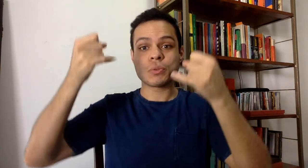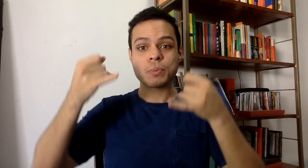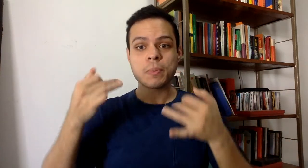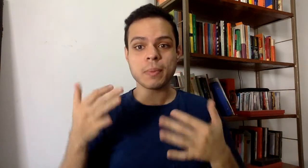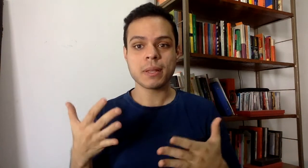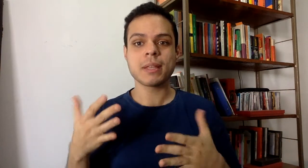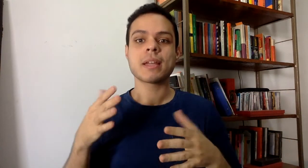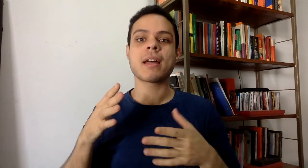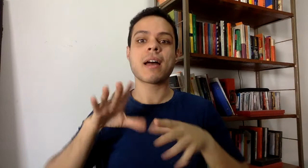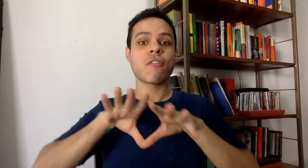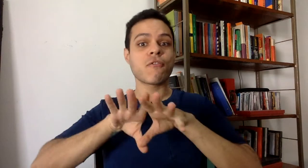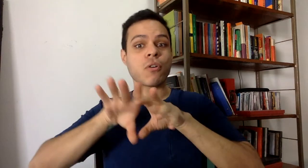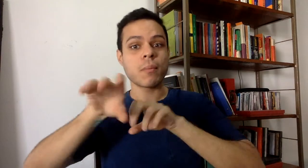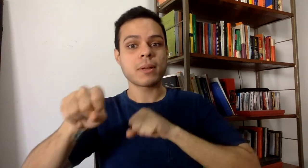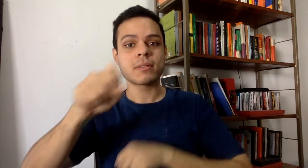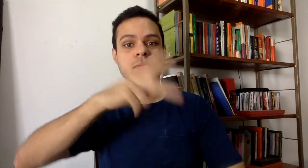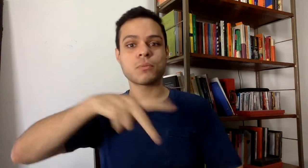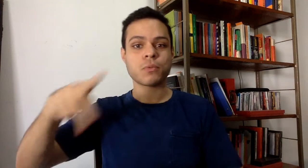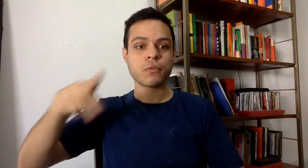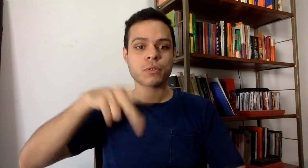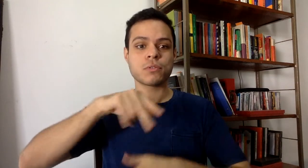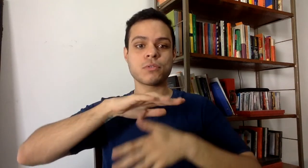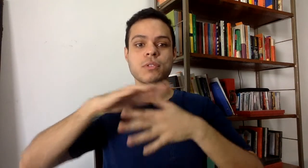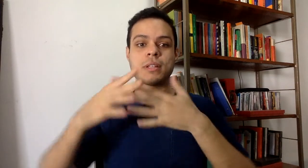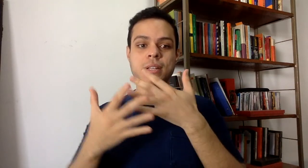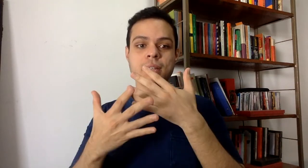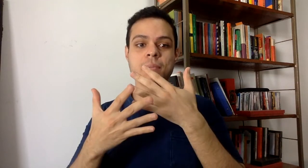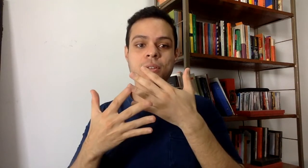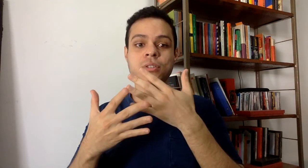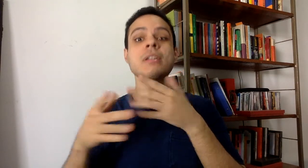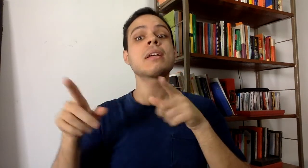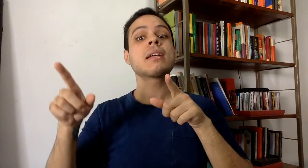Também regulamenta a formação do professor de Libras.